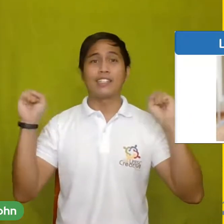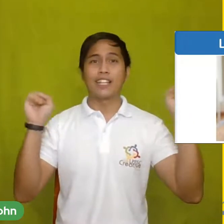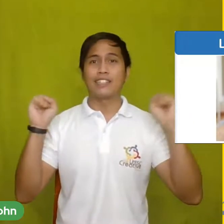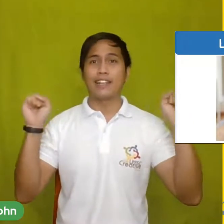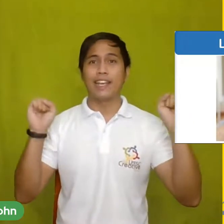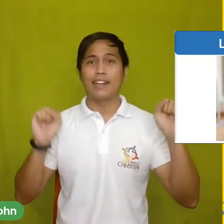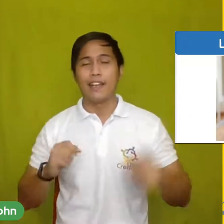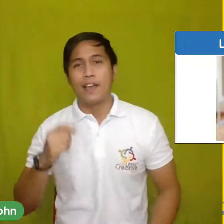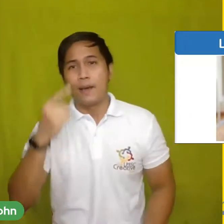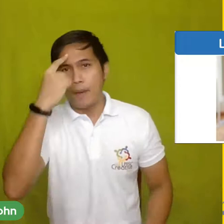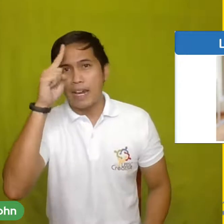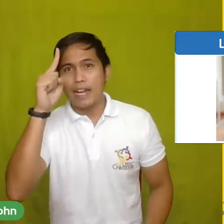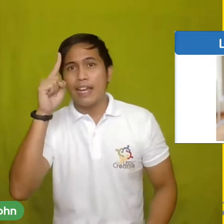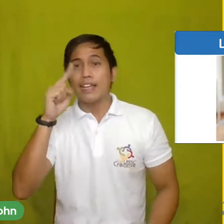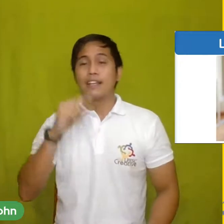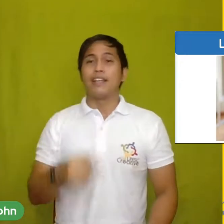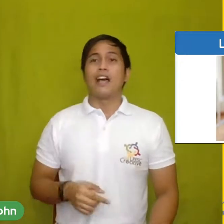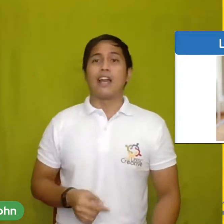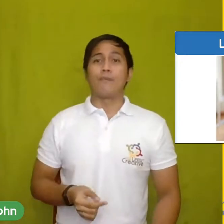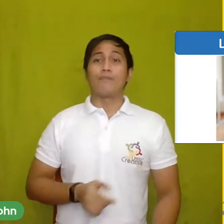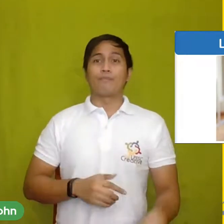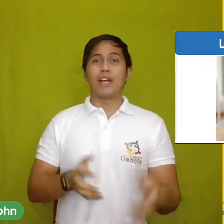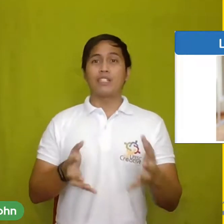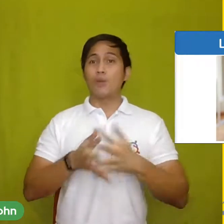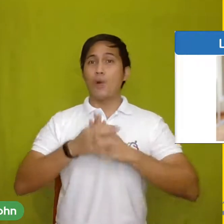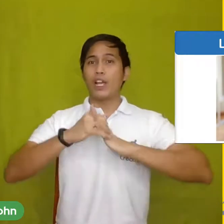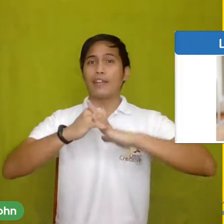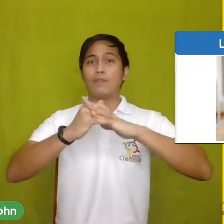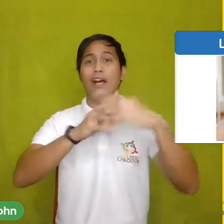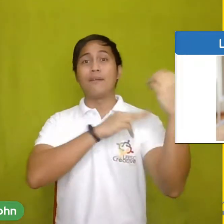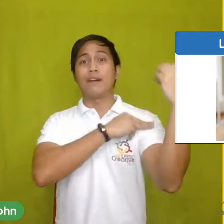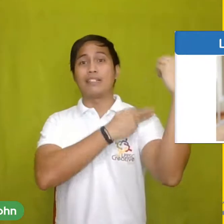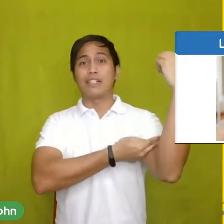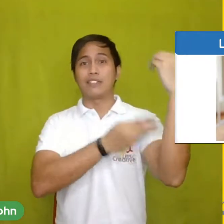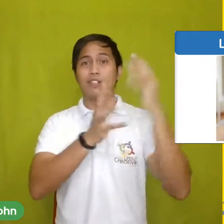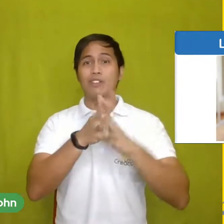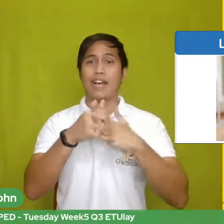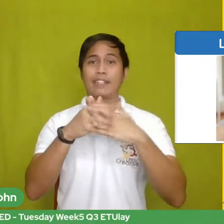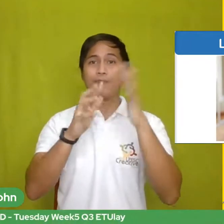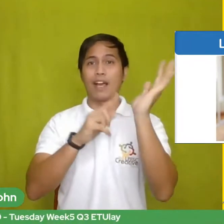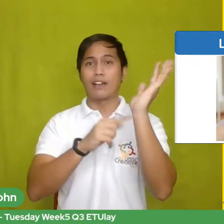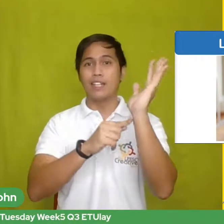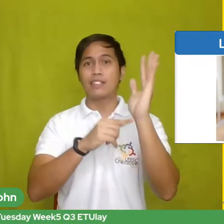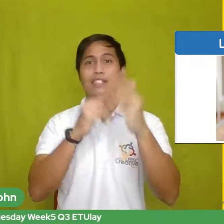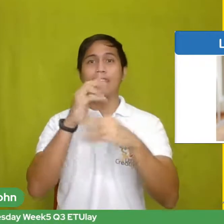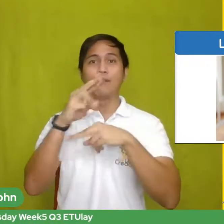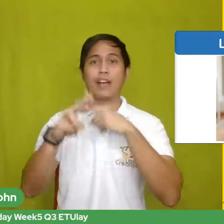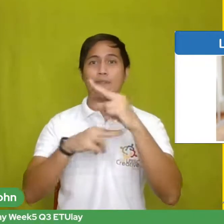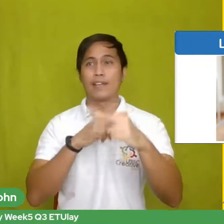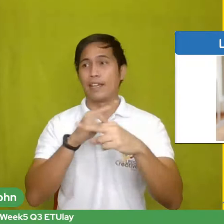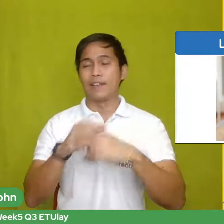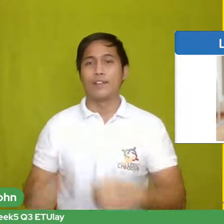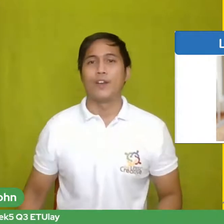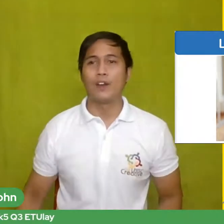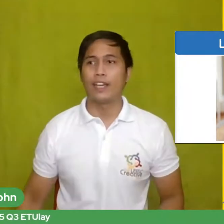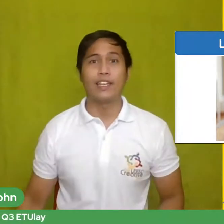stretching exercise natin para mas lumuwag yung ating mga muscles, no? Sa ating mga wrist, sa ating mga kamay. Okay,